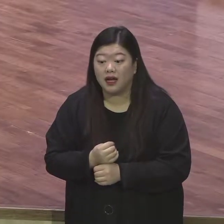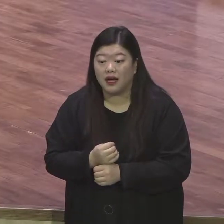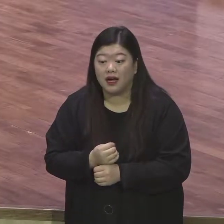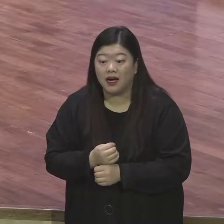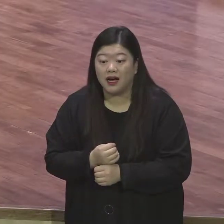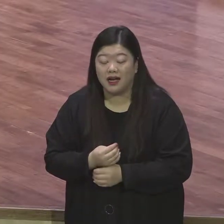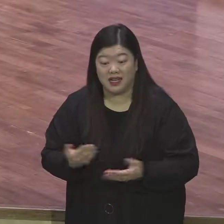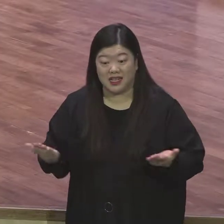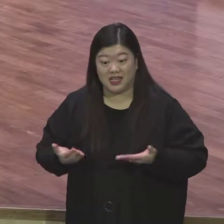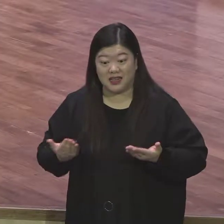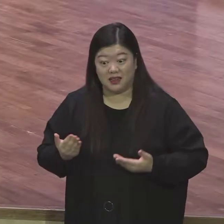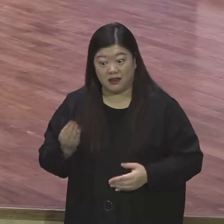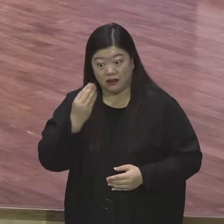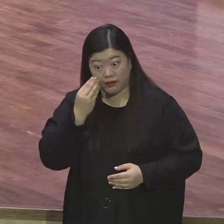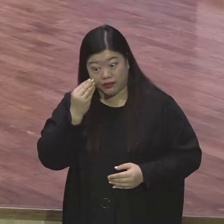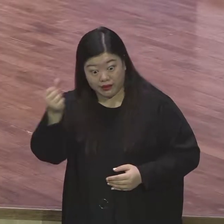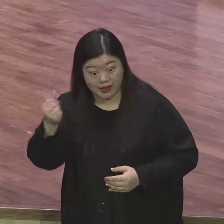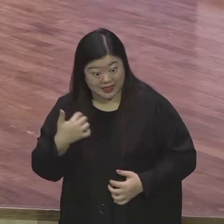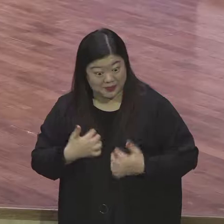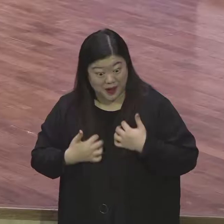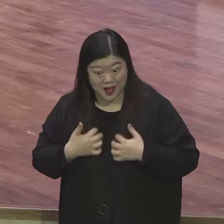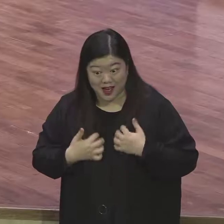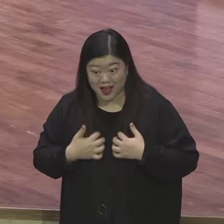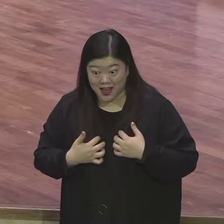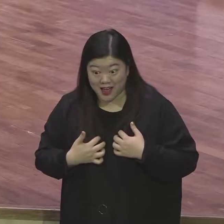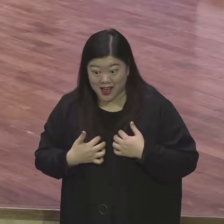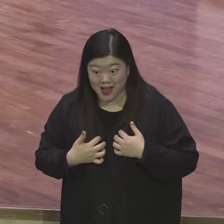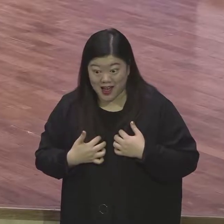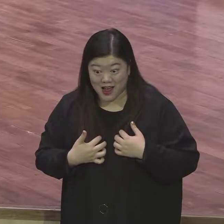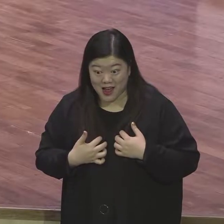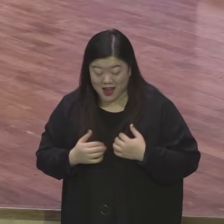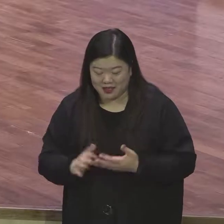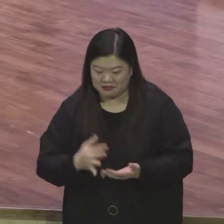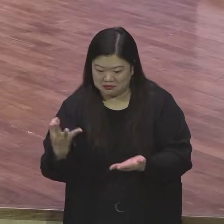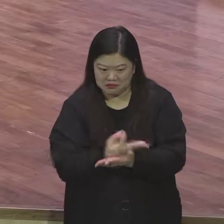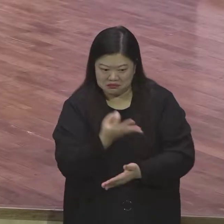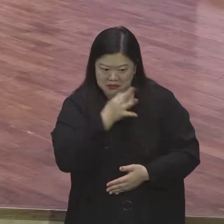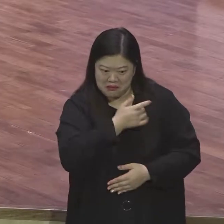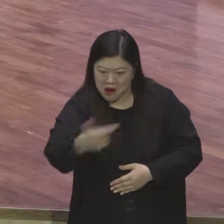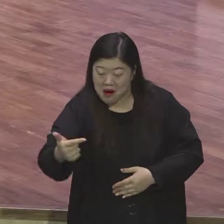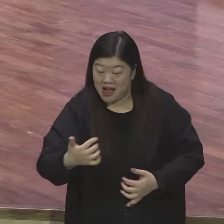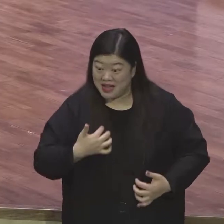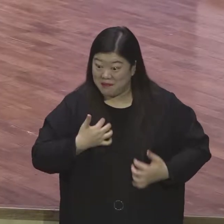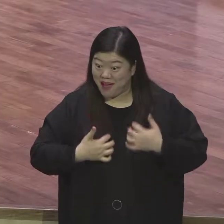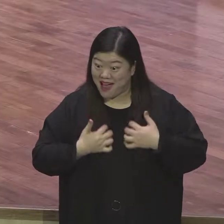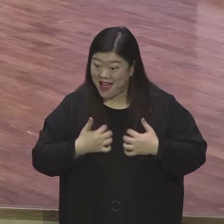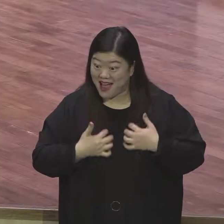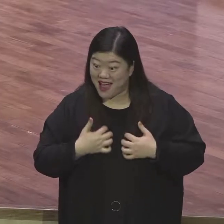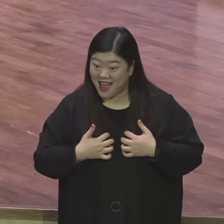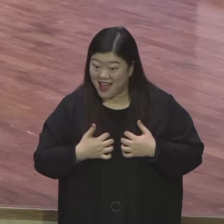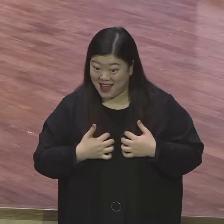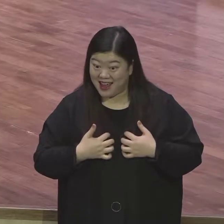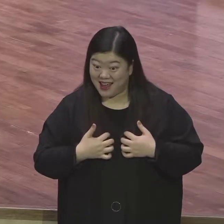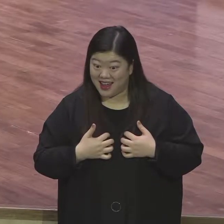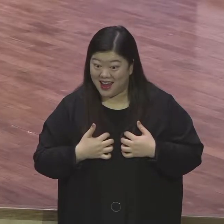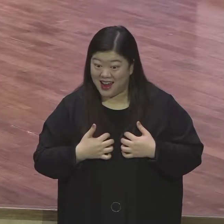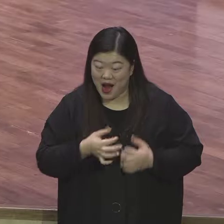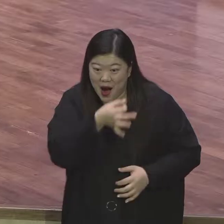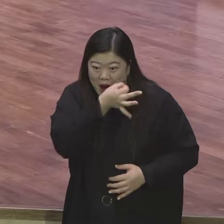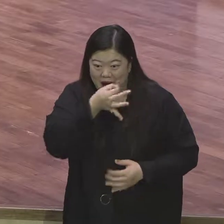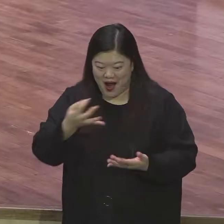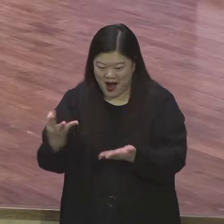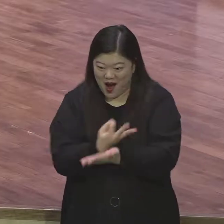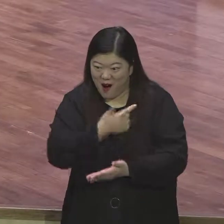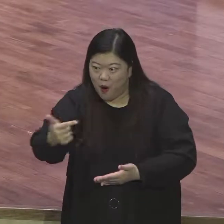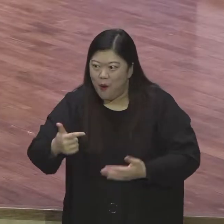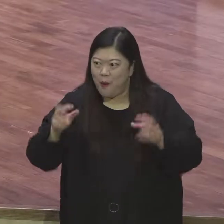잘 풀릴 때 내게 뭐 유익이 왔을 때 기쁘다, 기분 좋다, 신난다